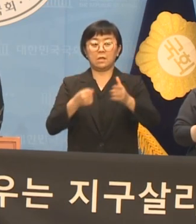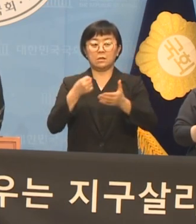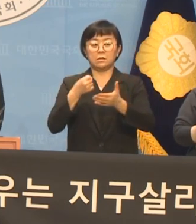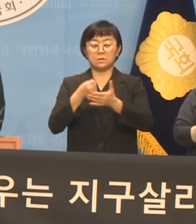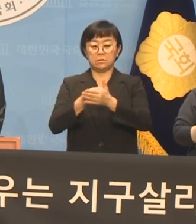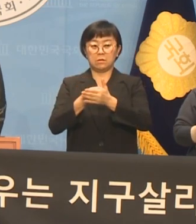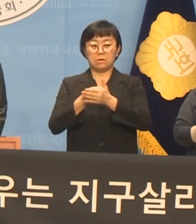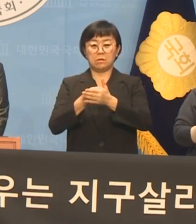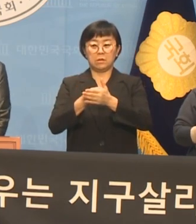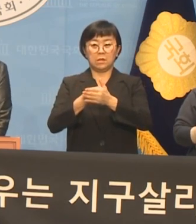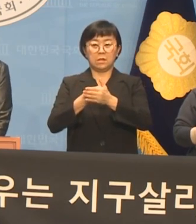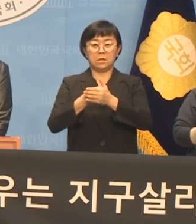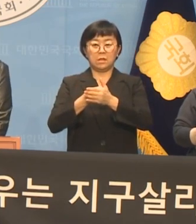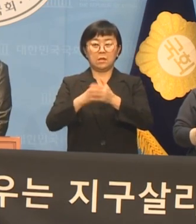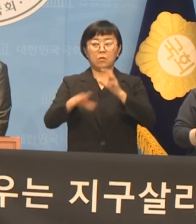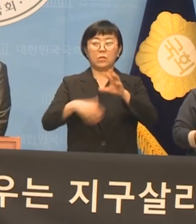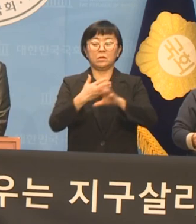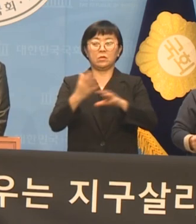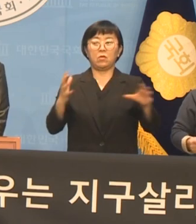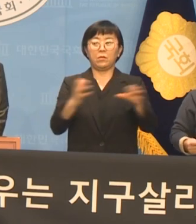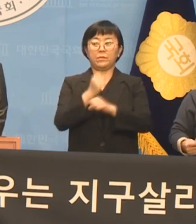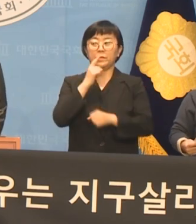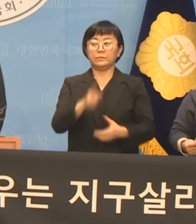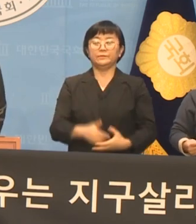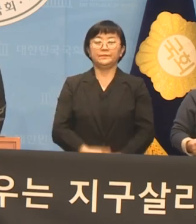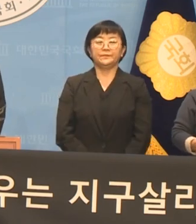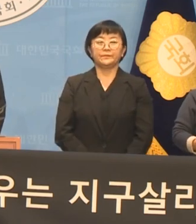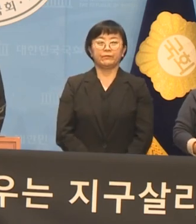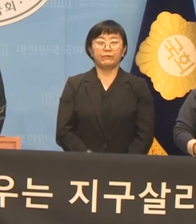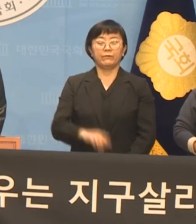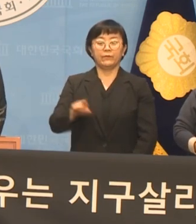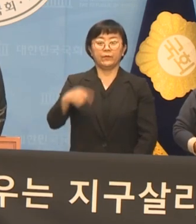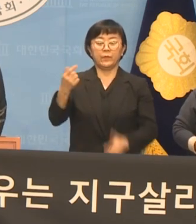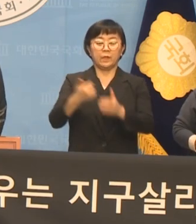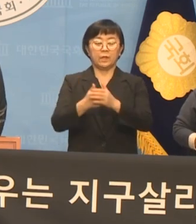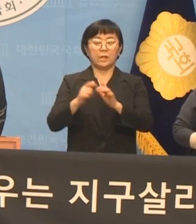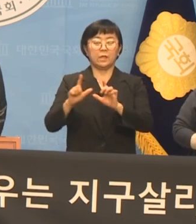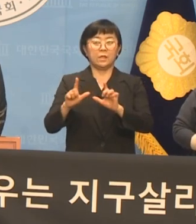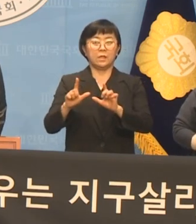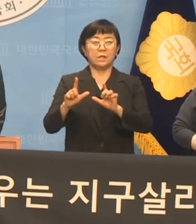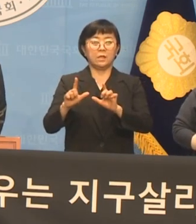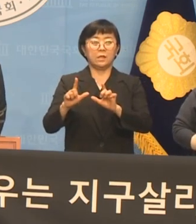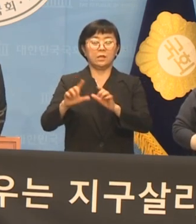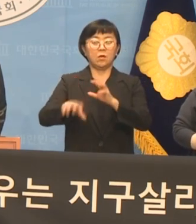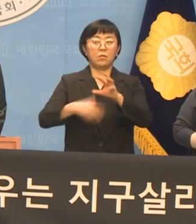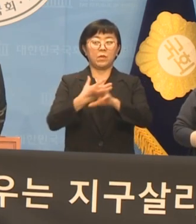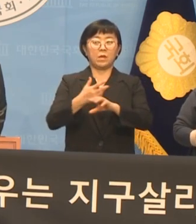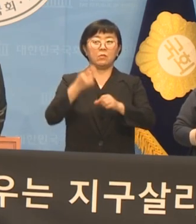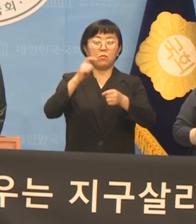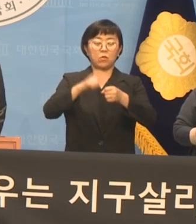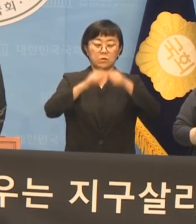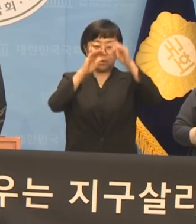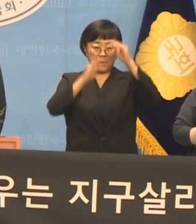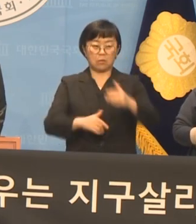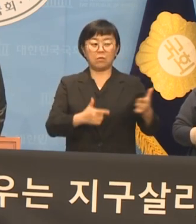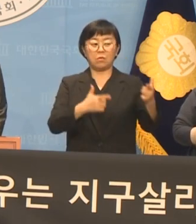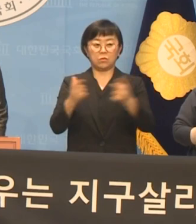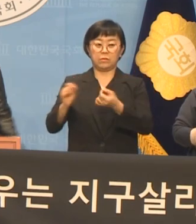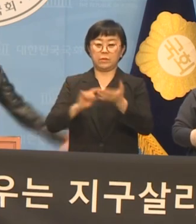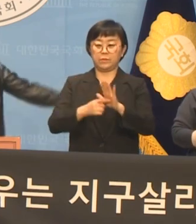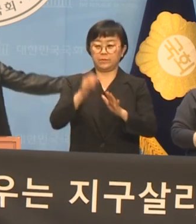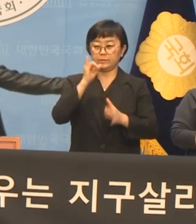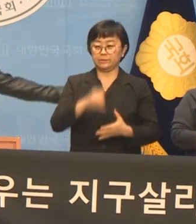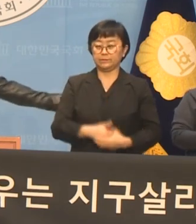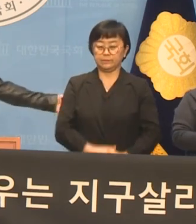제정하기로 생태보상 혁명에 대해서 요약을 하겠습니다. 다음은 생태보상 혁명의 취지문을 공동